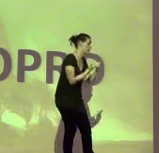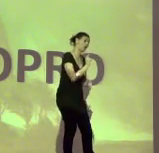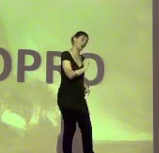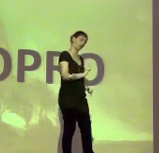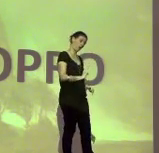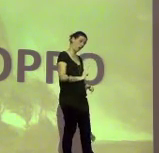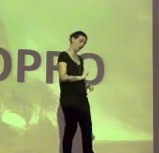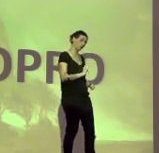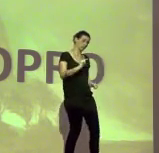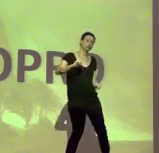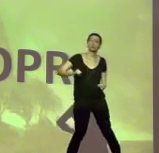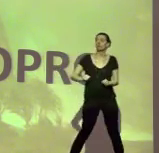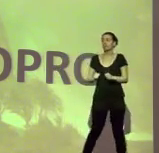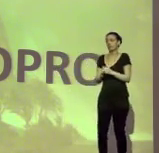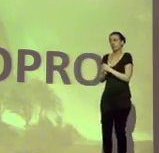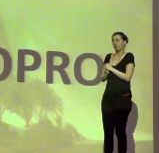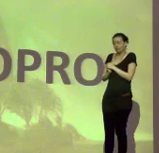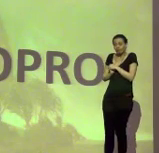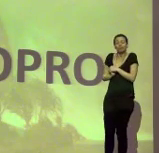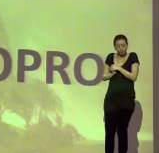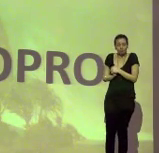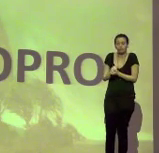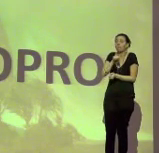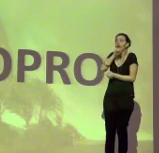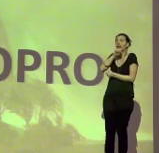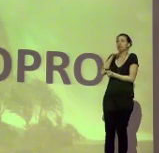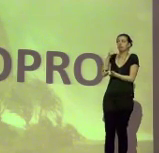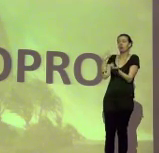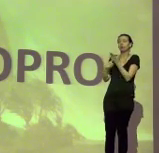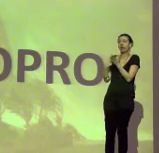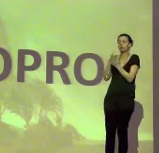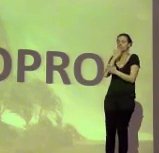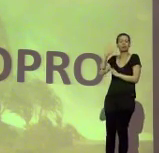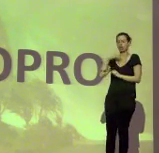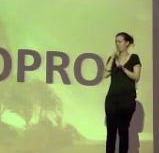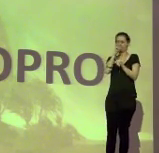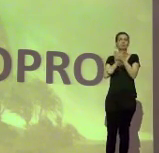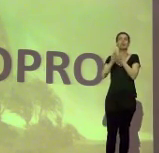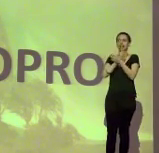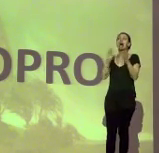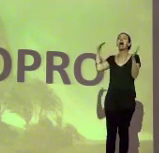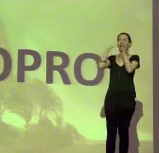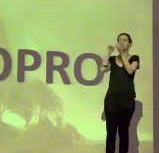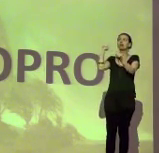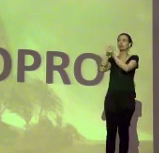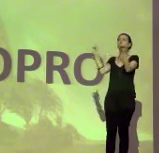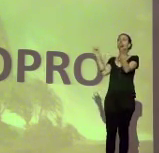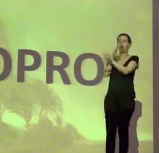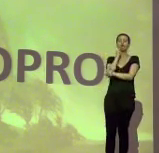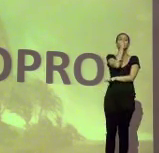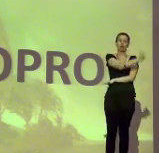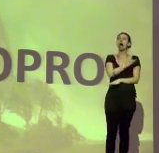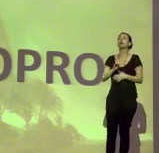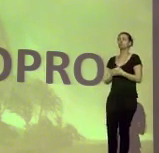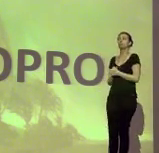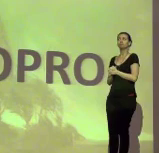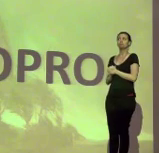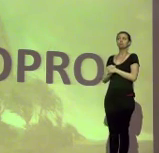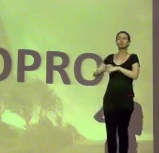combinado, não é brincadeira. Tá bom. Tá combinado. Eu prometo que eu não vou falar nada, até acabar de construir a